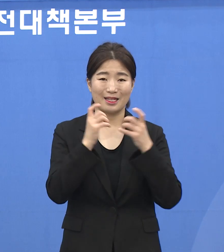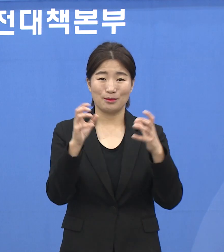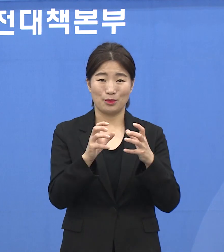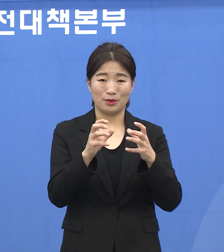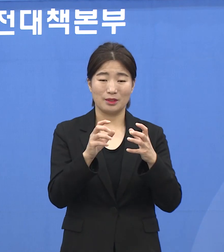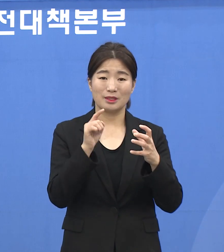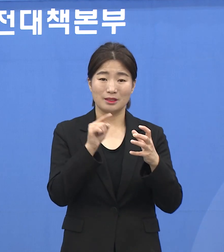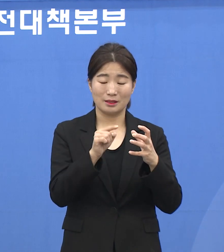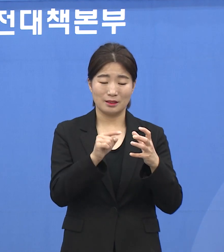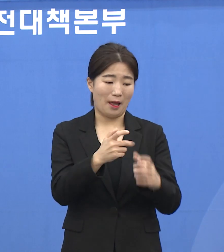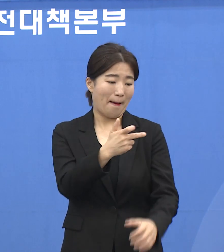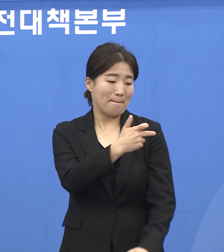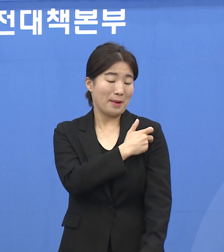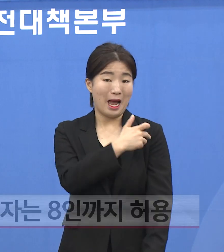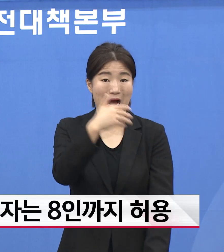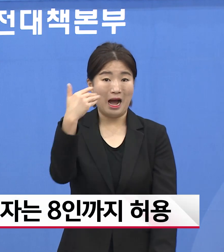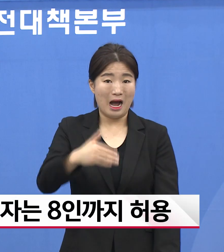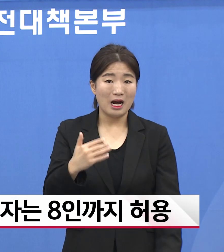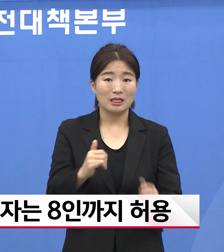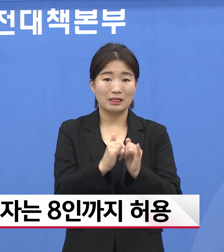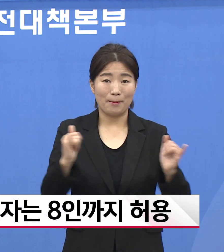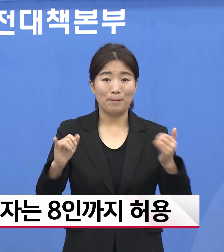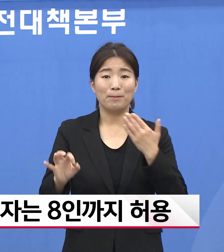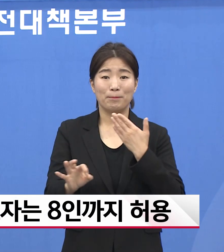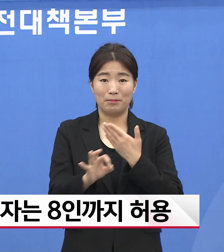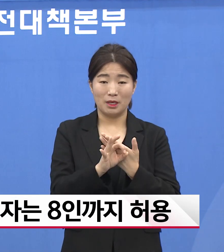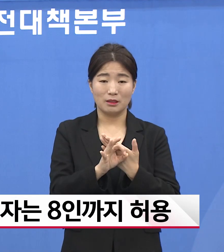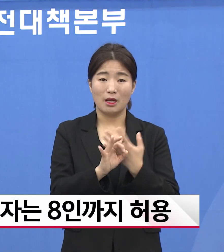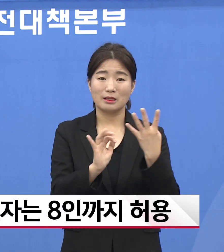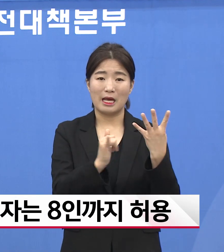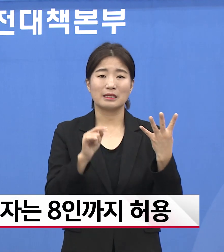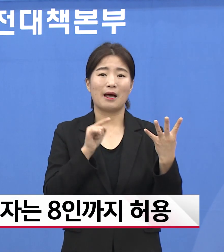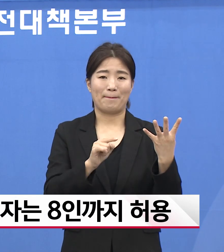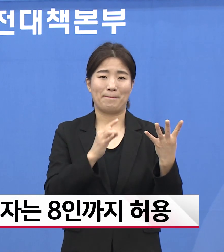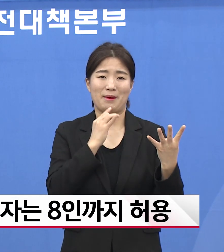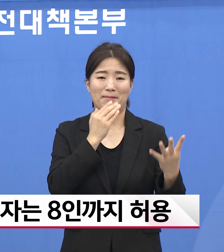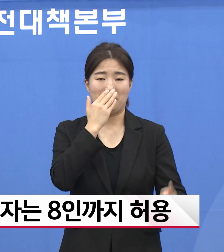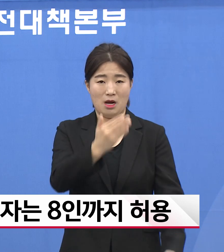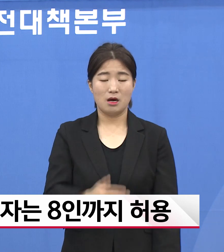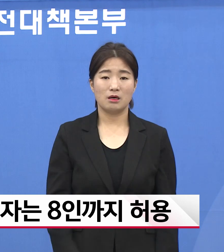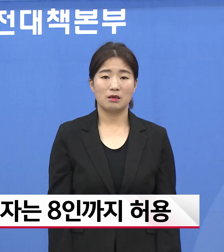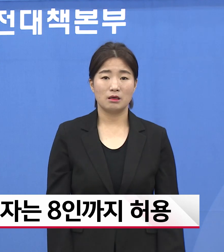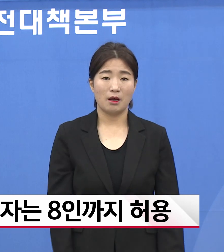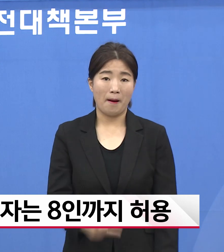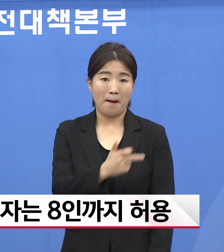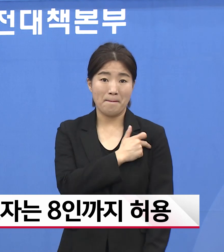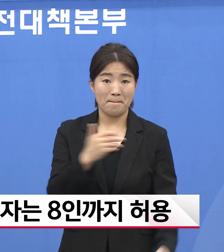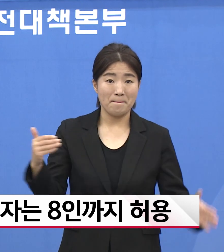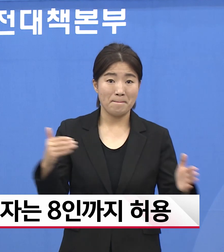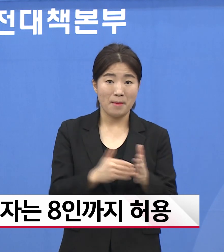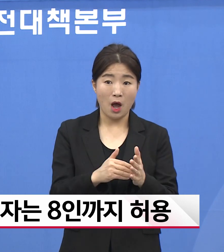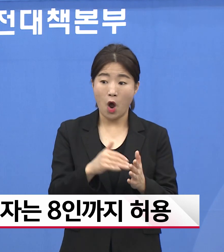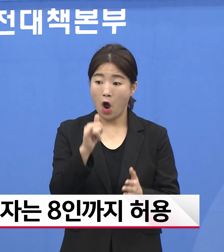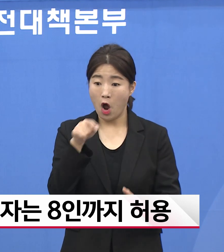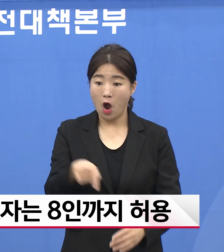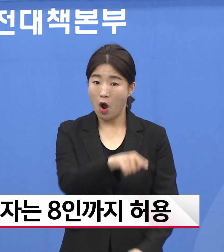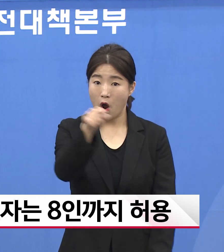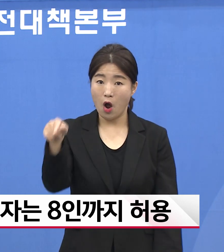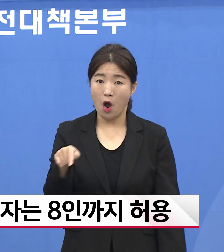인원은 백신 미접종자의 경우 4명까지 허용하되 접종 완료자가 포함될